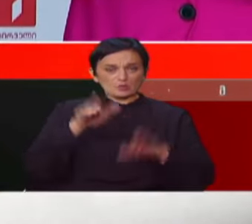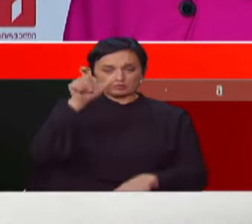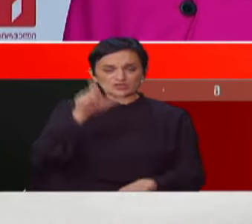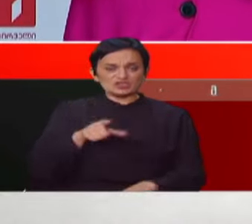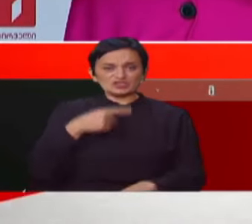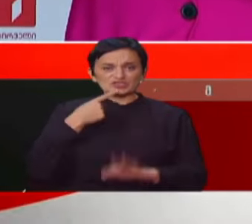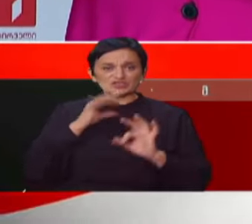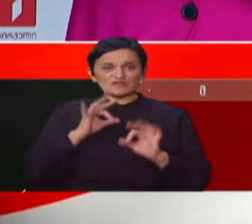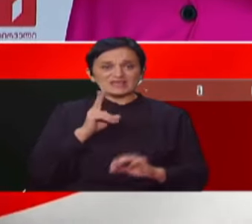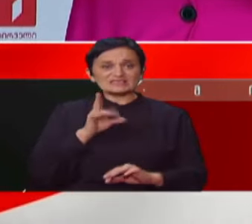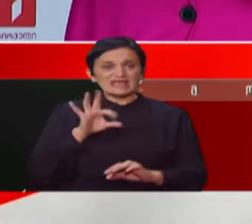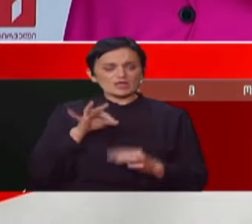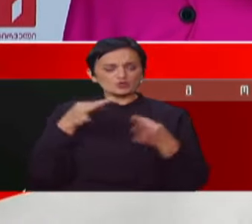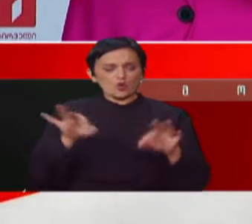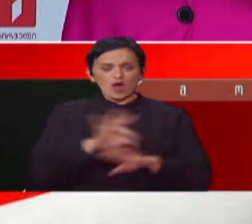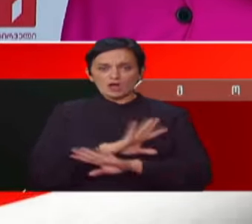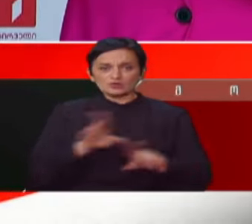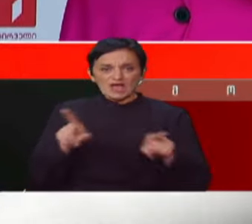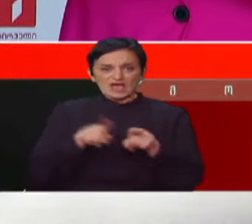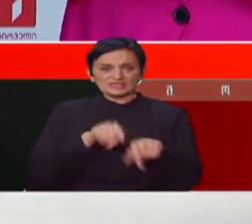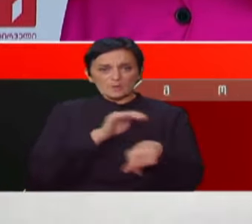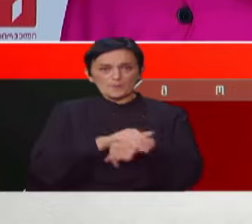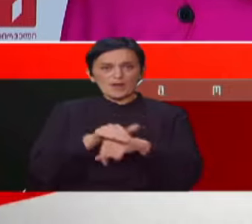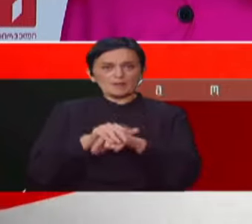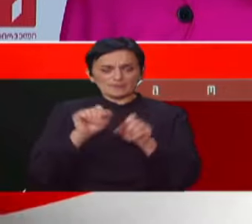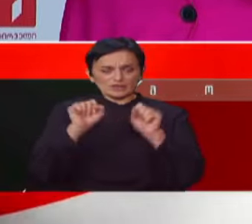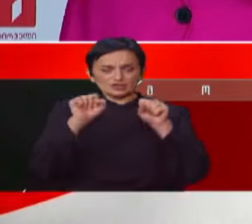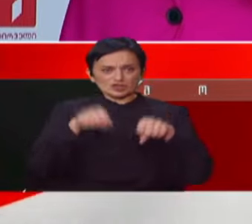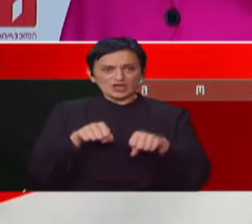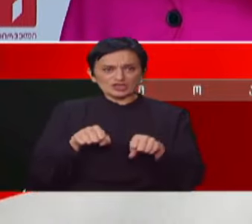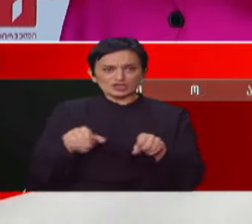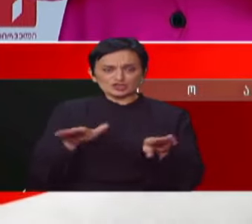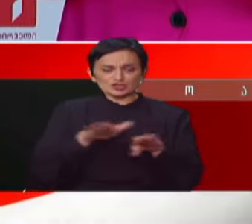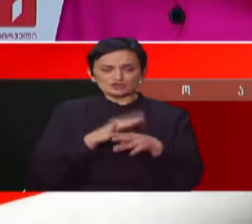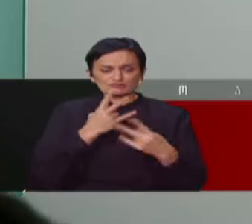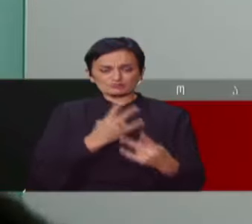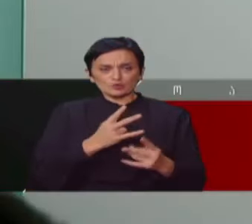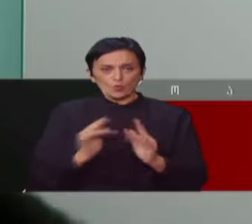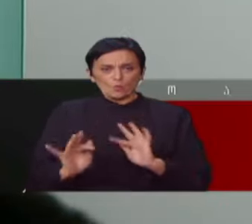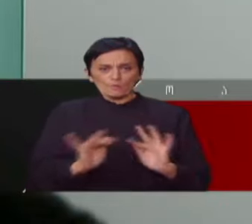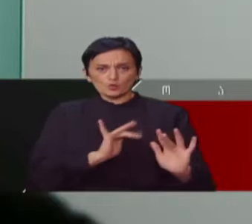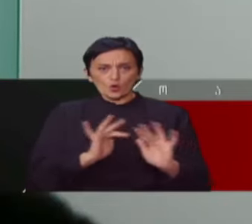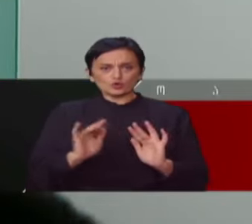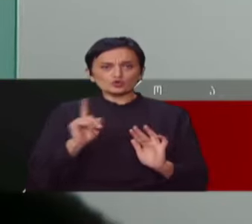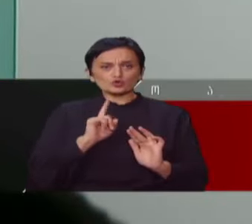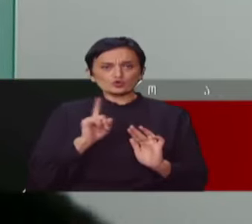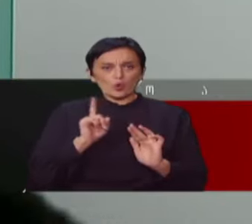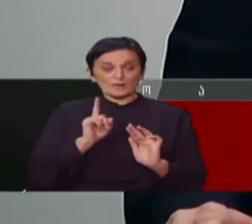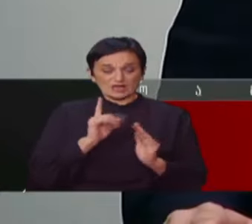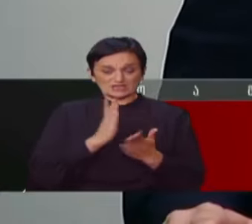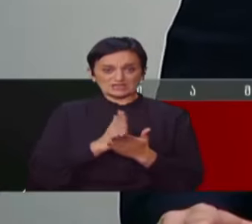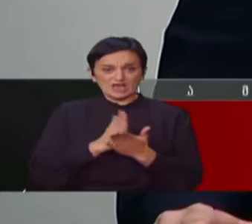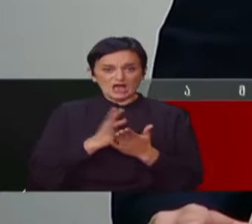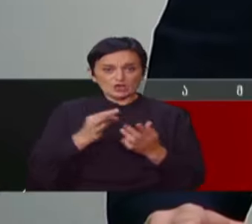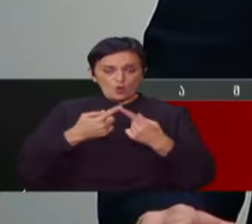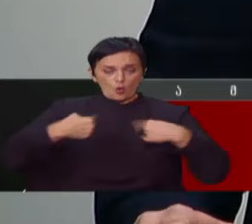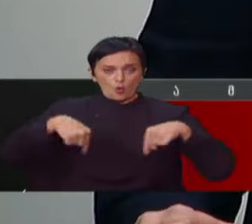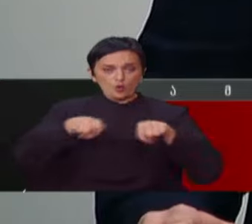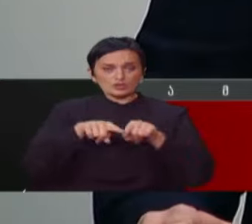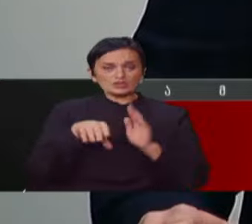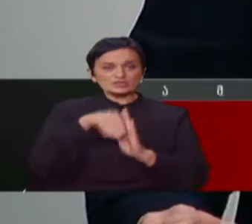რომ ცესკა არ დაუშვებს ასეთ ფაქტებს, რომელმაც შესაძლოა ჩრდილი მიაყენოს იმ პროცესს, რაც არის ორგანიზებული